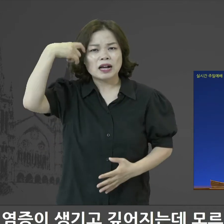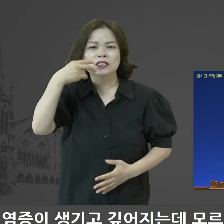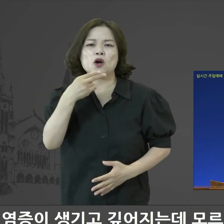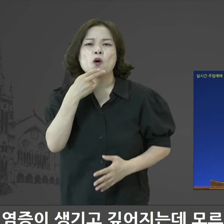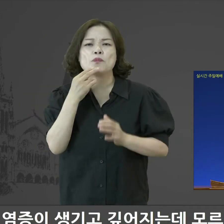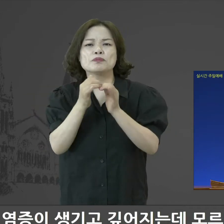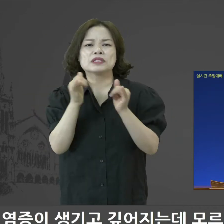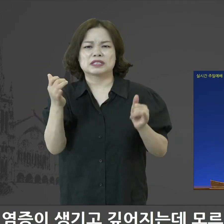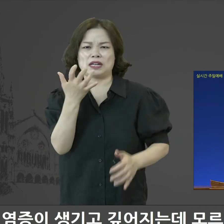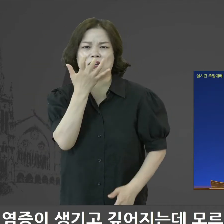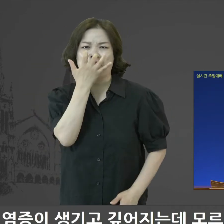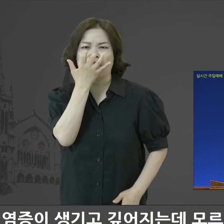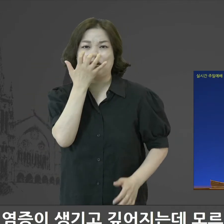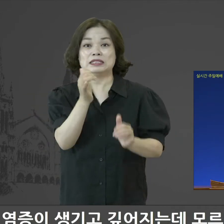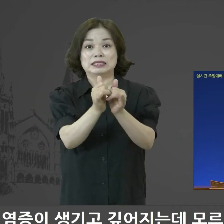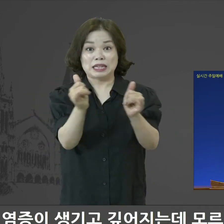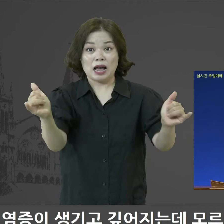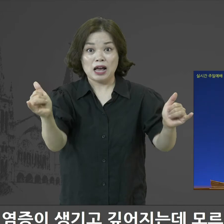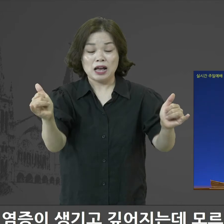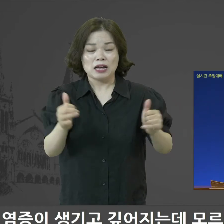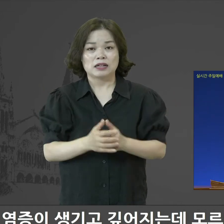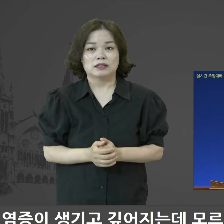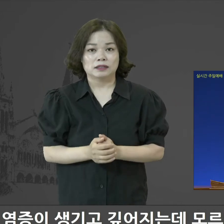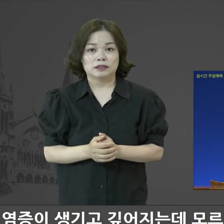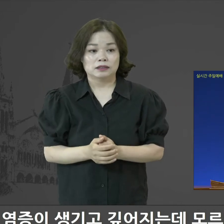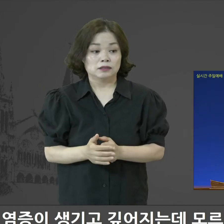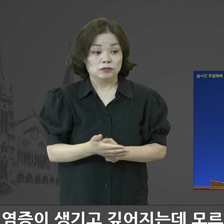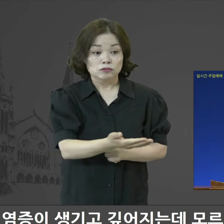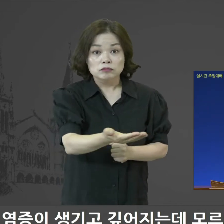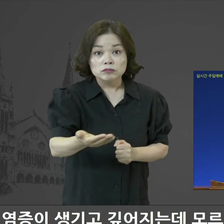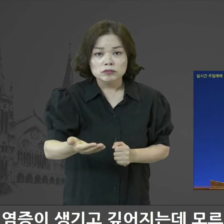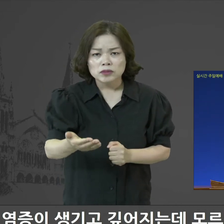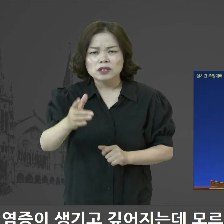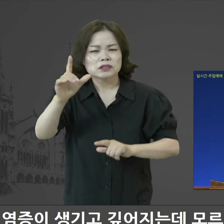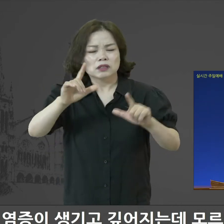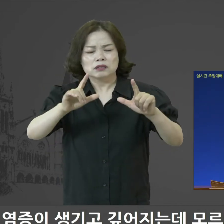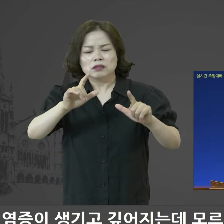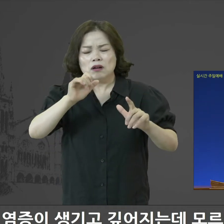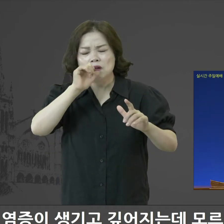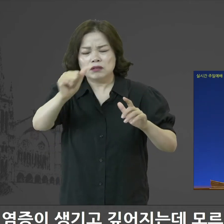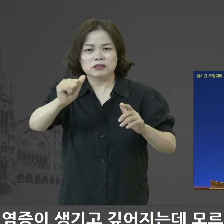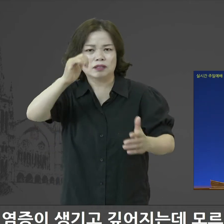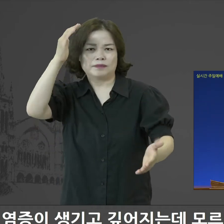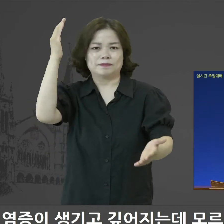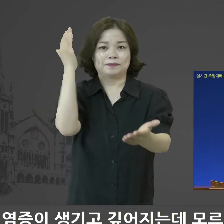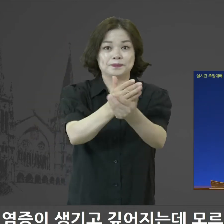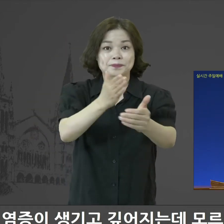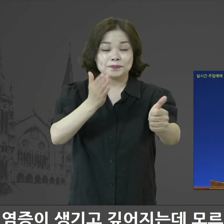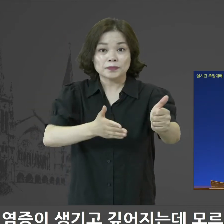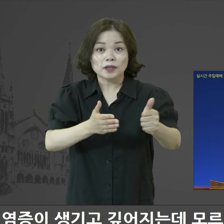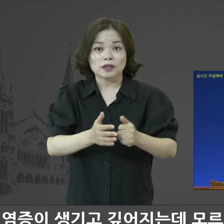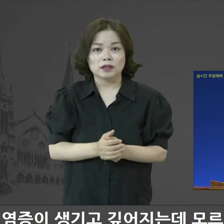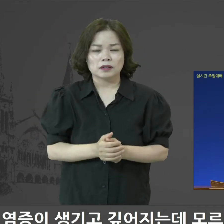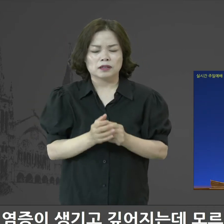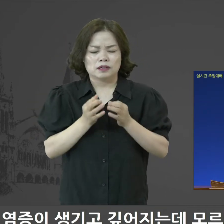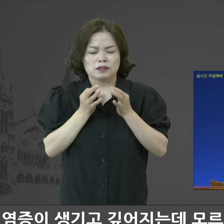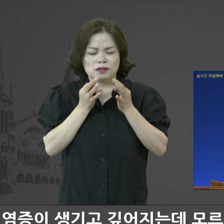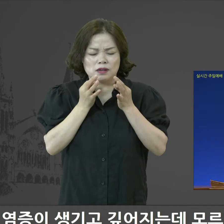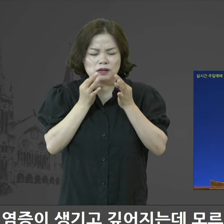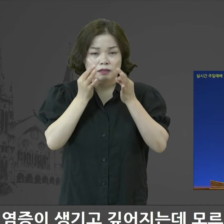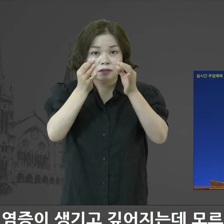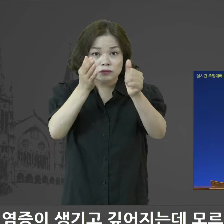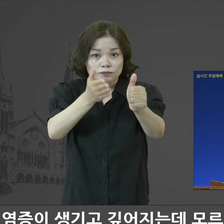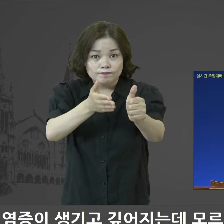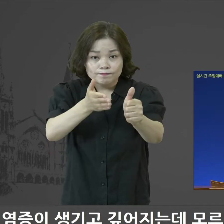자 되는 것이죠. 사랑하는 여러분, 이 상태에 절대로 가지 마시기를 주 안에서 간곡히